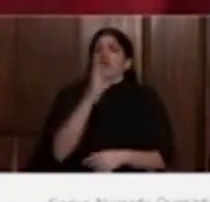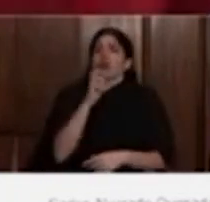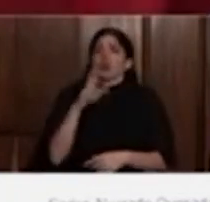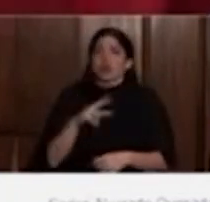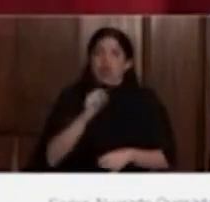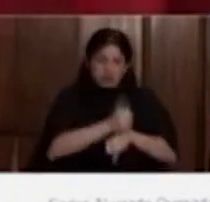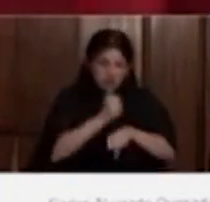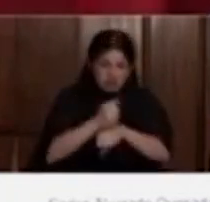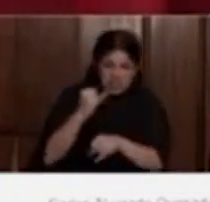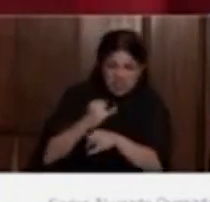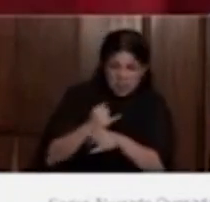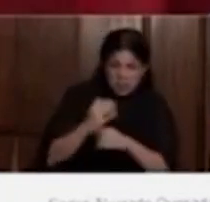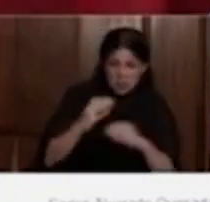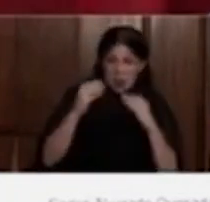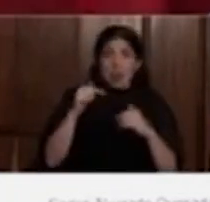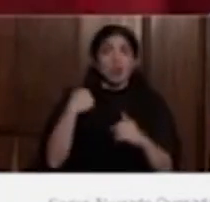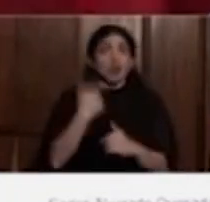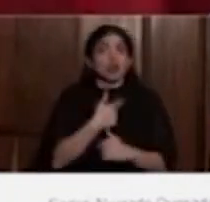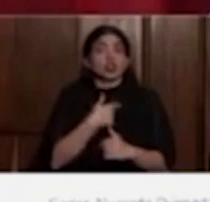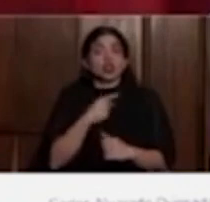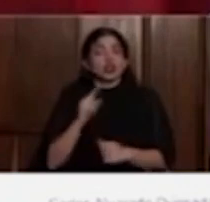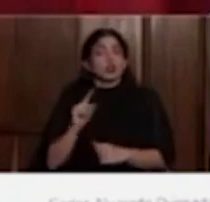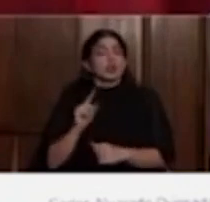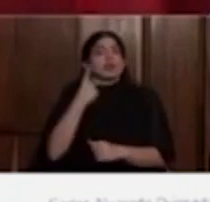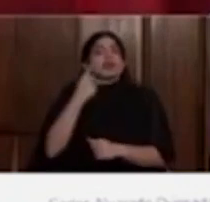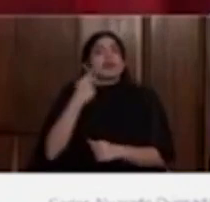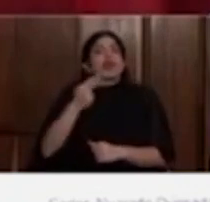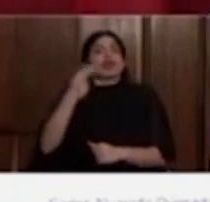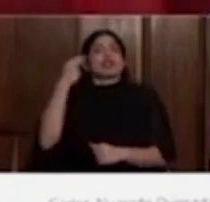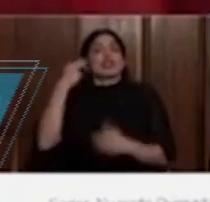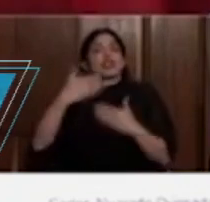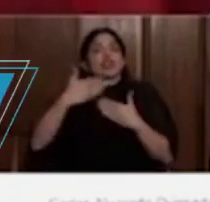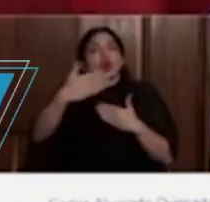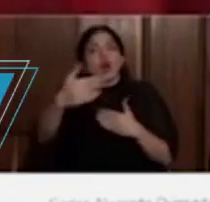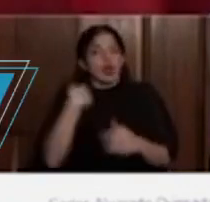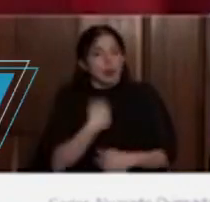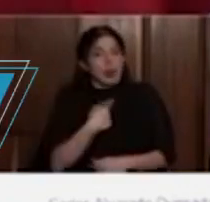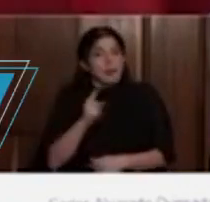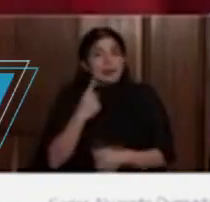Nos adelantamos a la historia, teniendo hoy